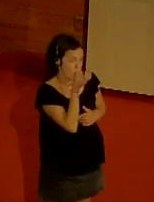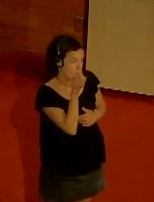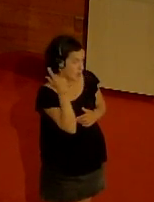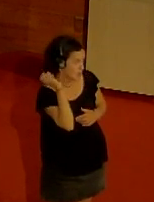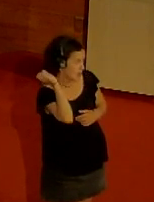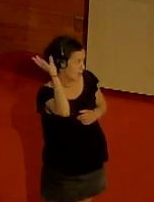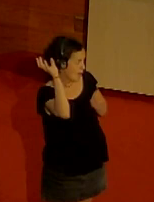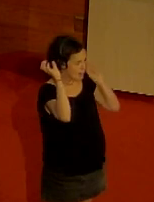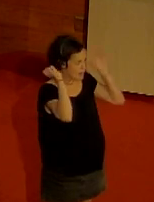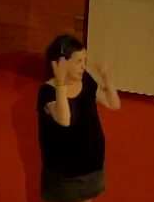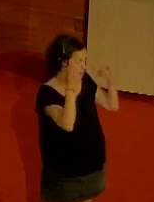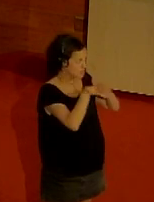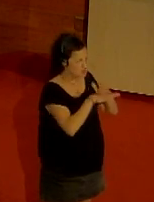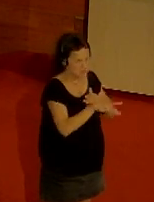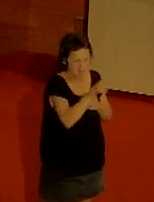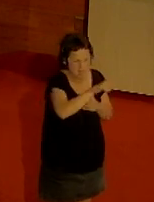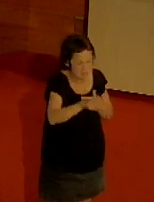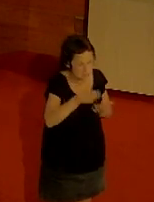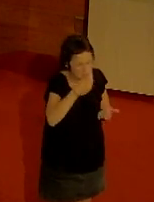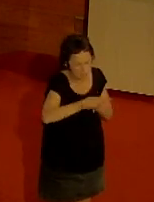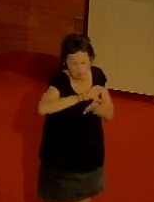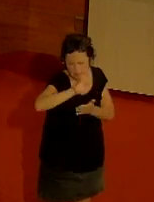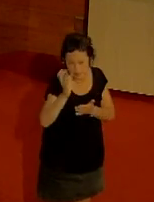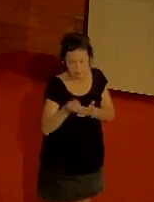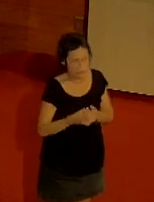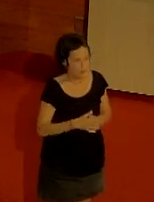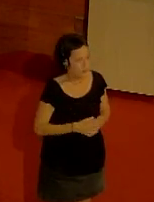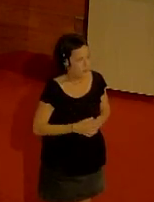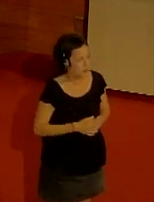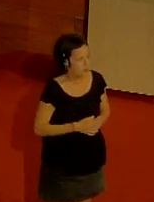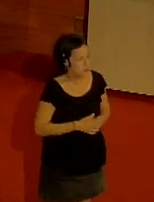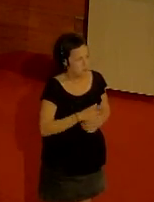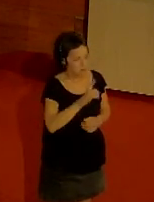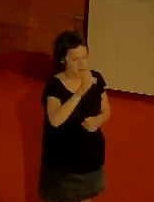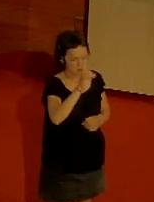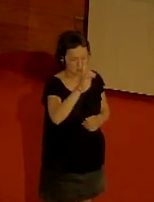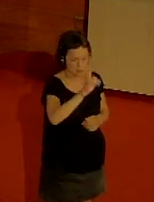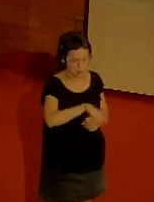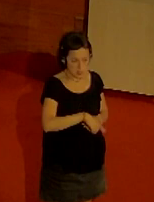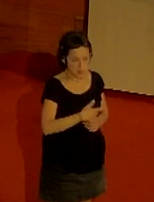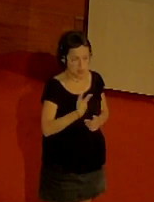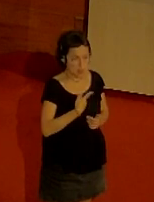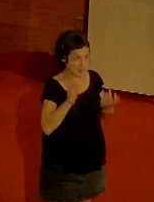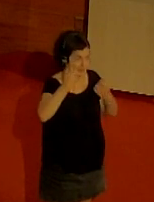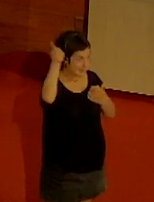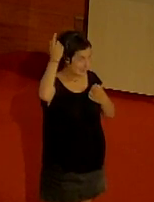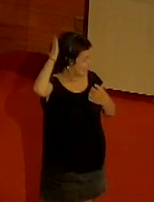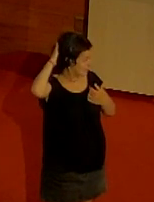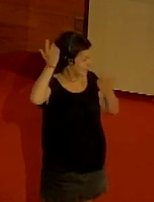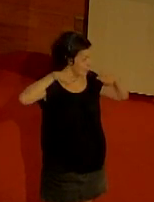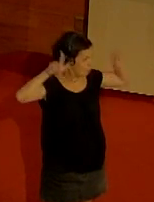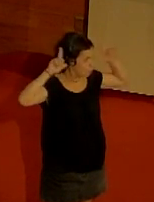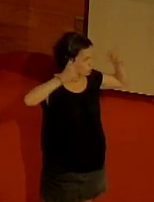Photoshop, luego se le imprimo, la gente me pide de todo. Dice, también les pongo también ciudades detrás, ¿no?